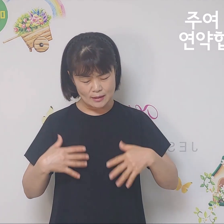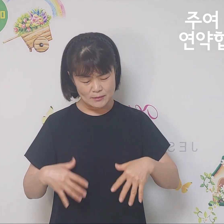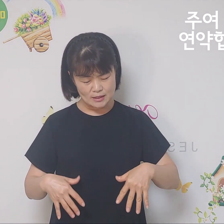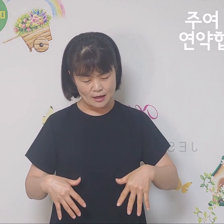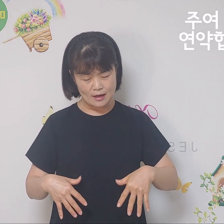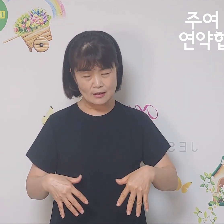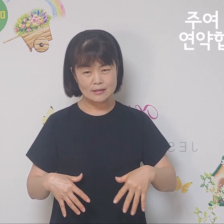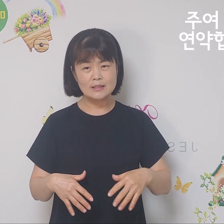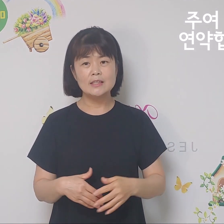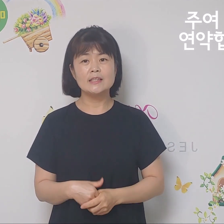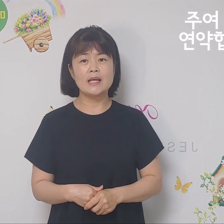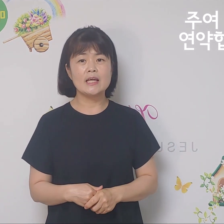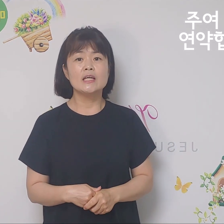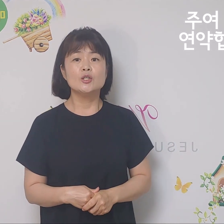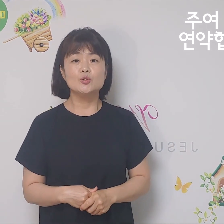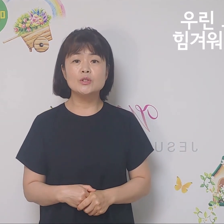연약합니다. 네. 우린